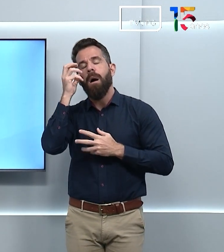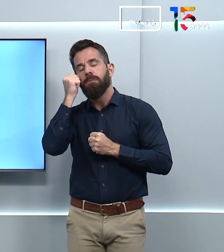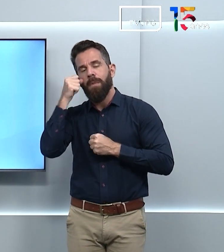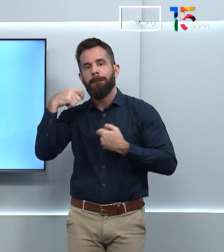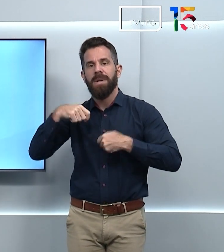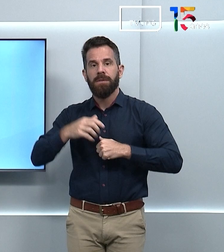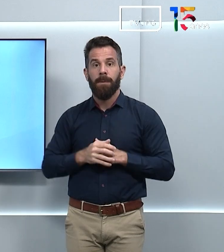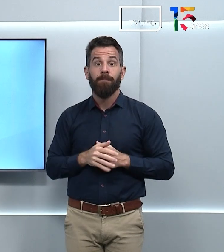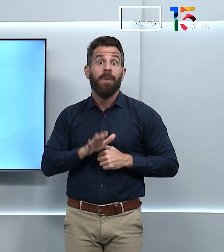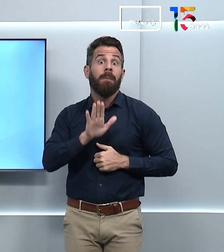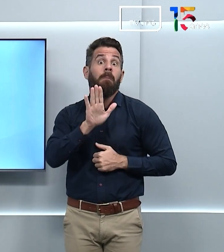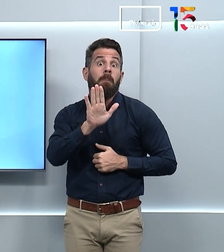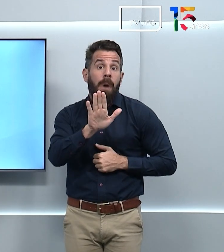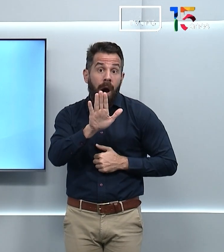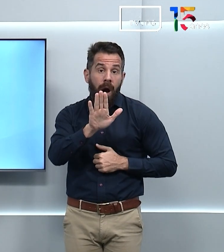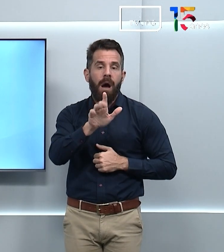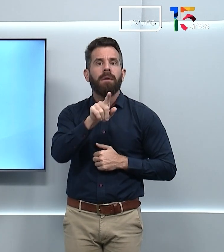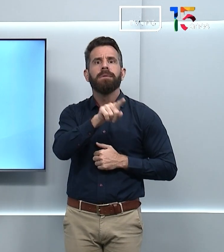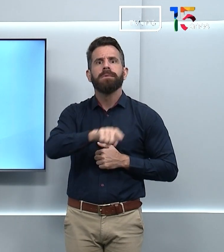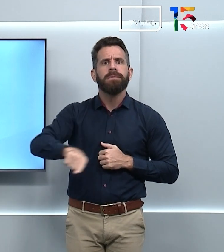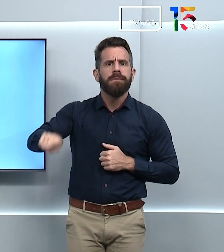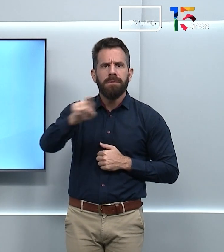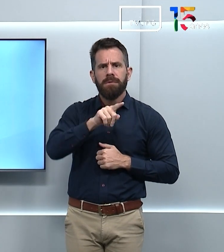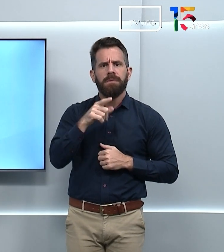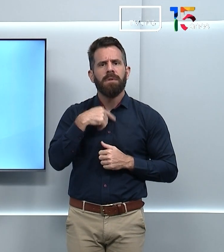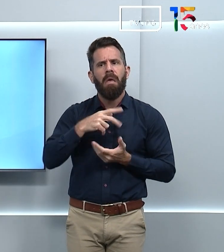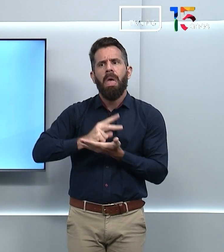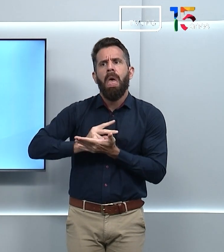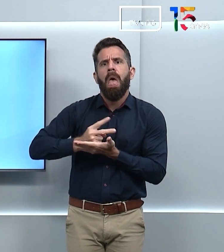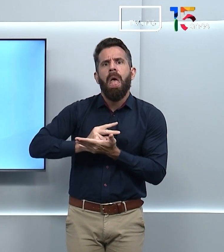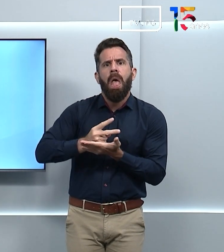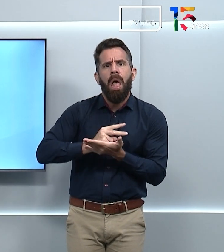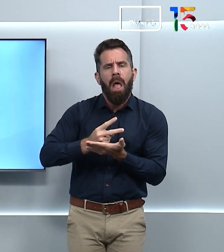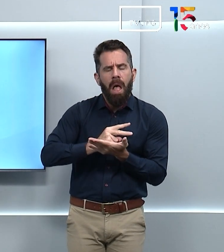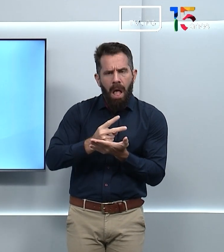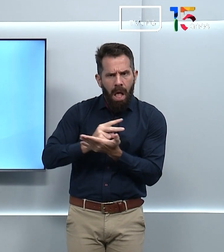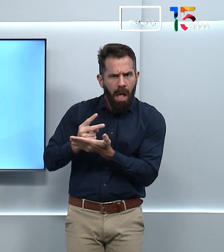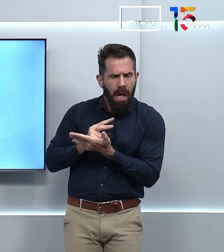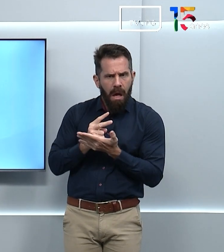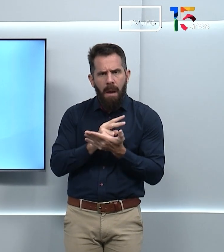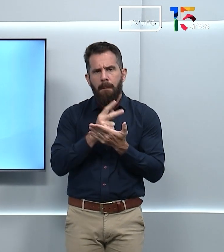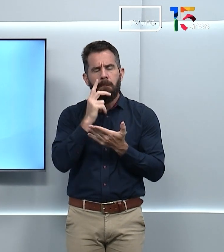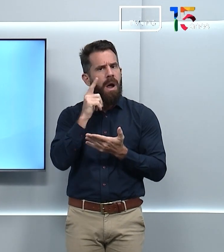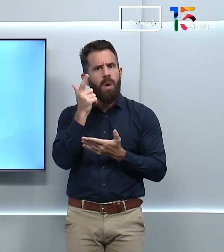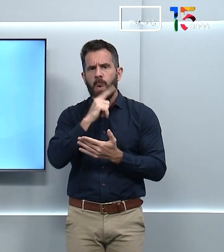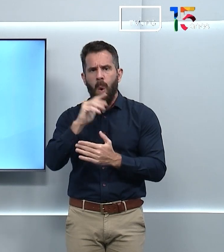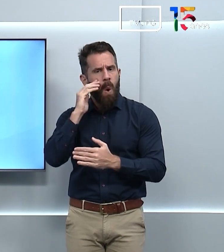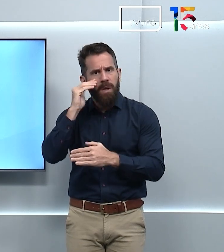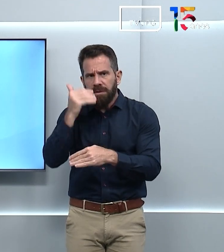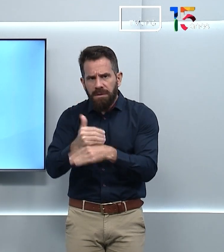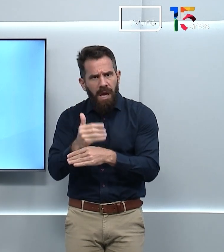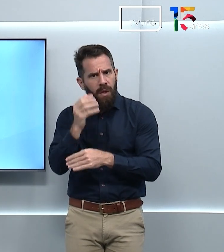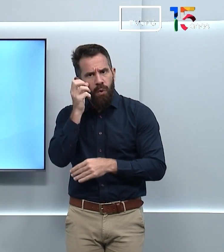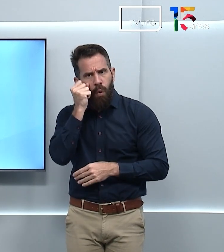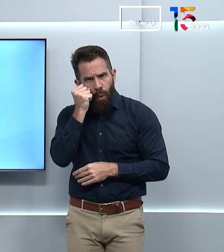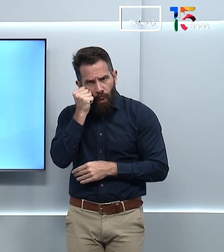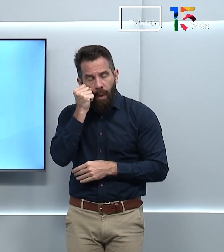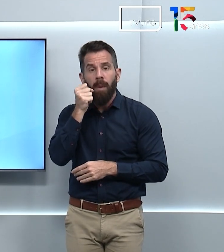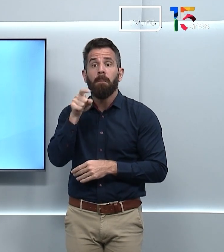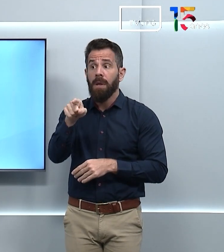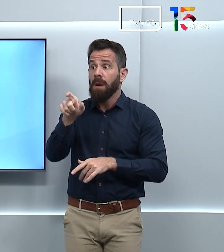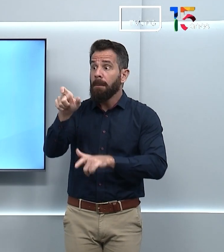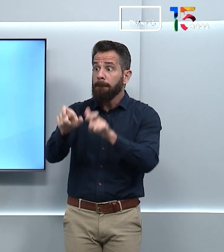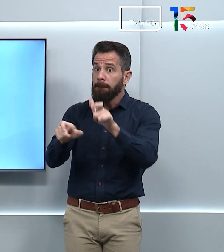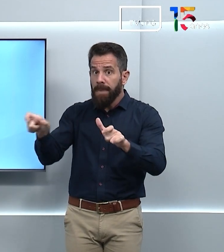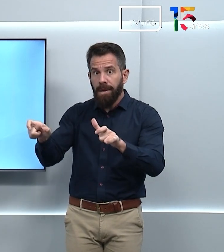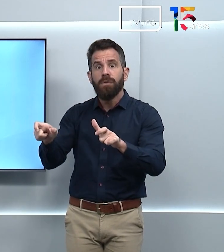têm recorrido ao uso de melatonina de forma suplementar, né, em forma de suplemento. Mas será que esse uso é saudável?